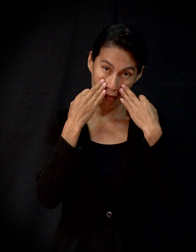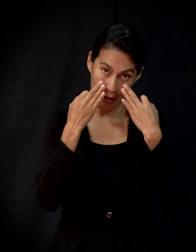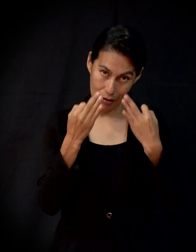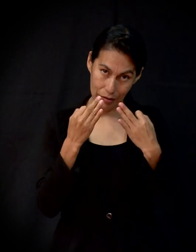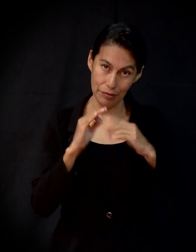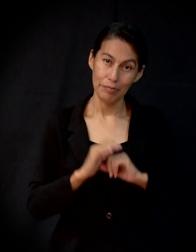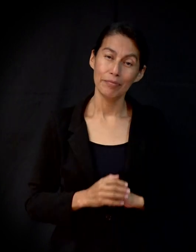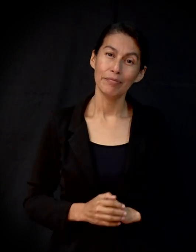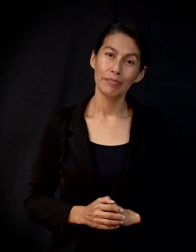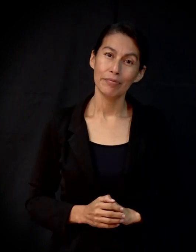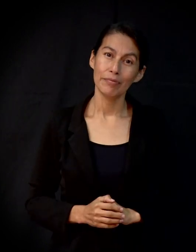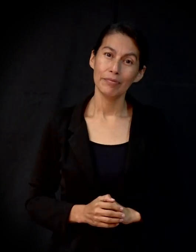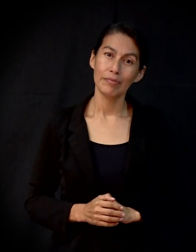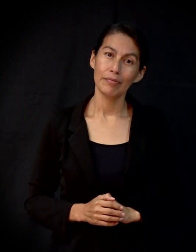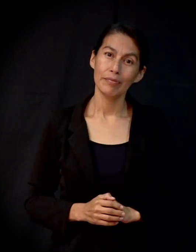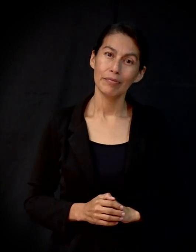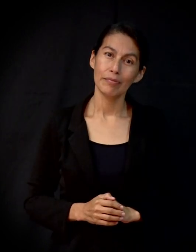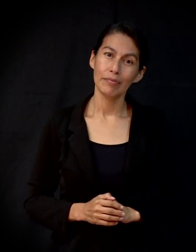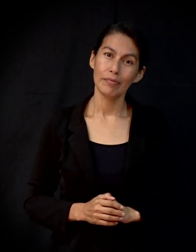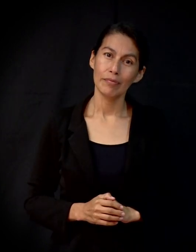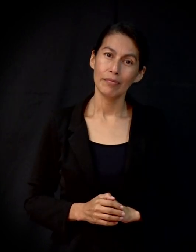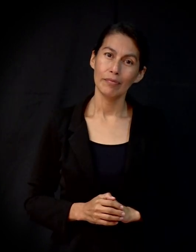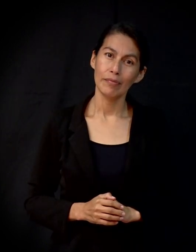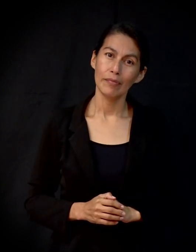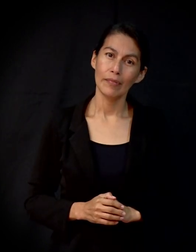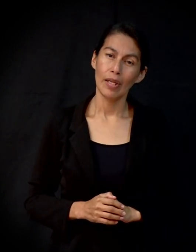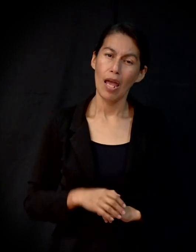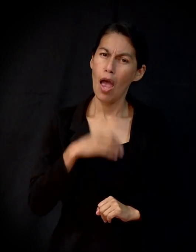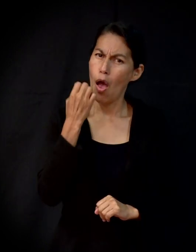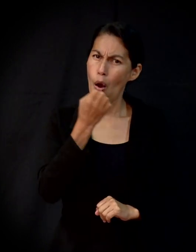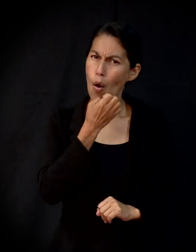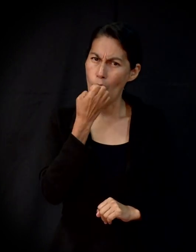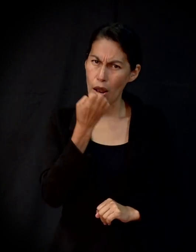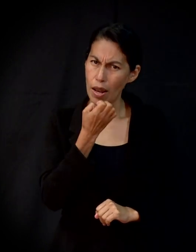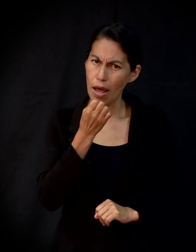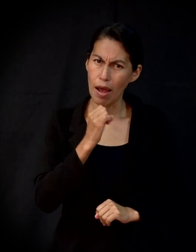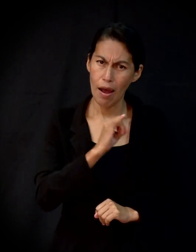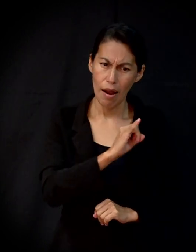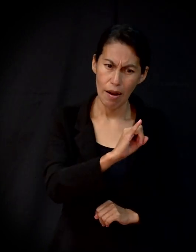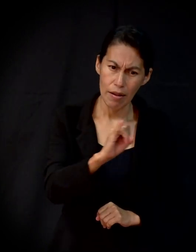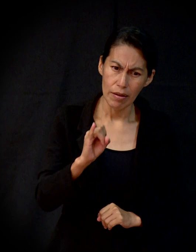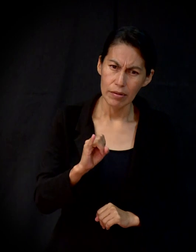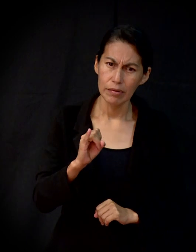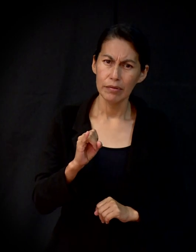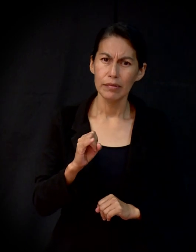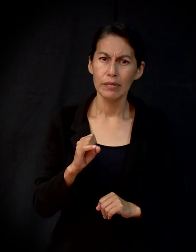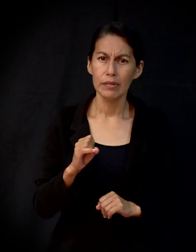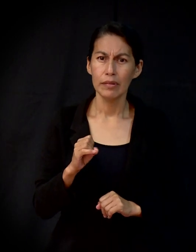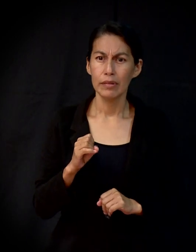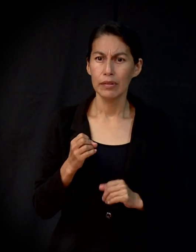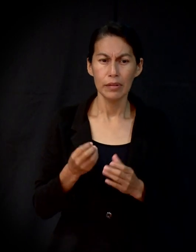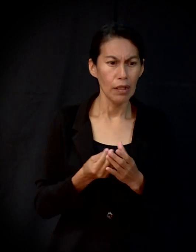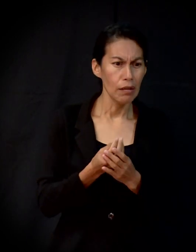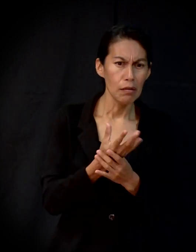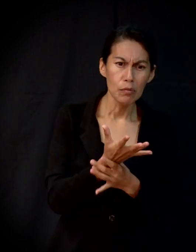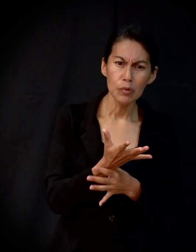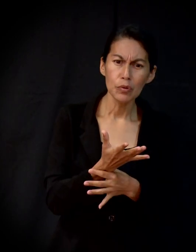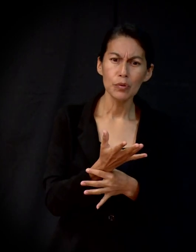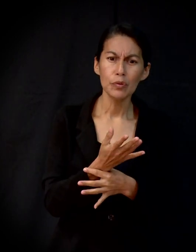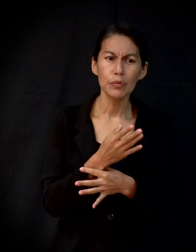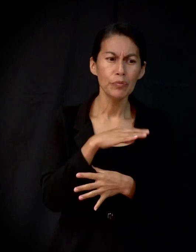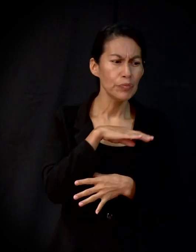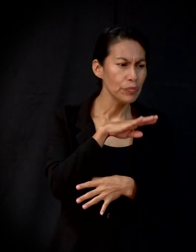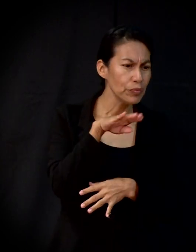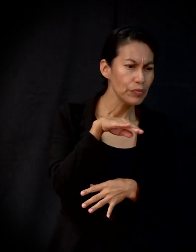Y pues fíjese que salimos de ahí del preescolar buscando una casa por